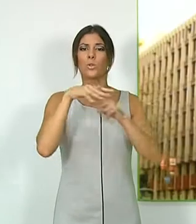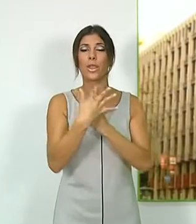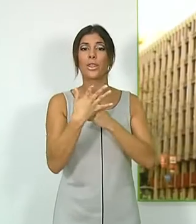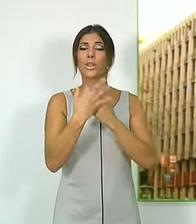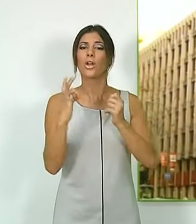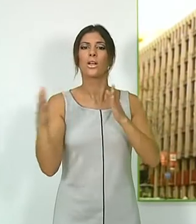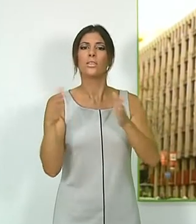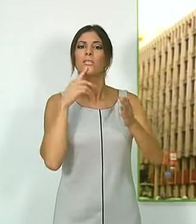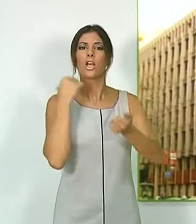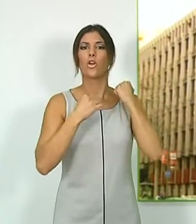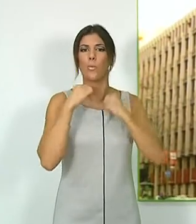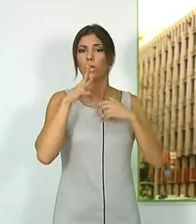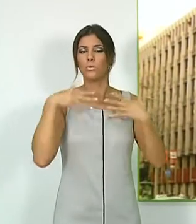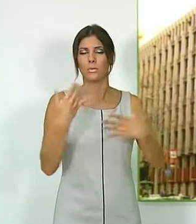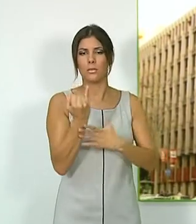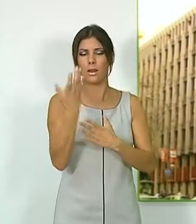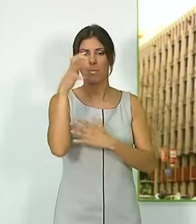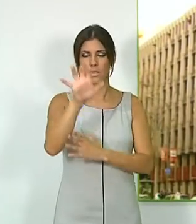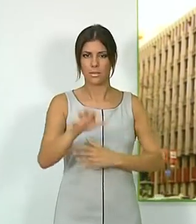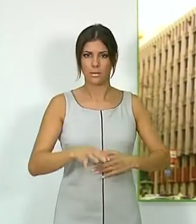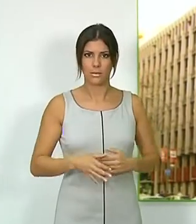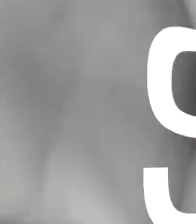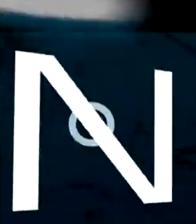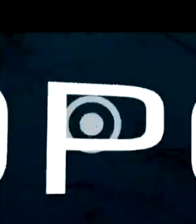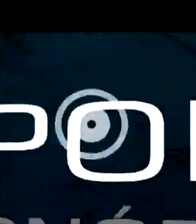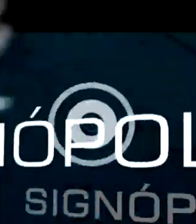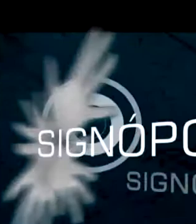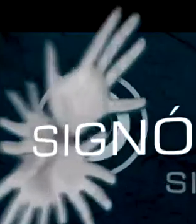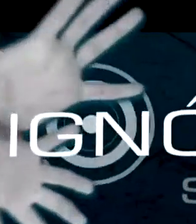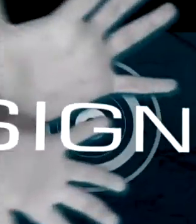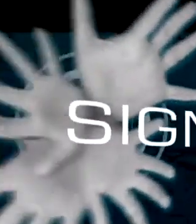delicada situación económica que atraviesa el país.